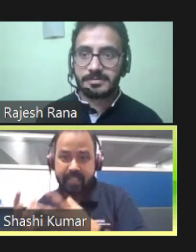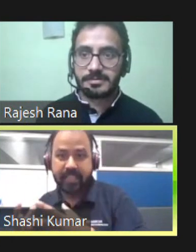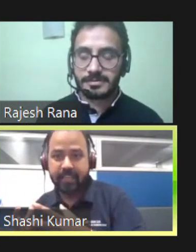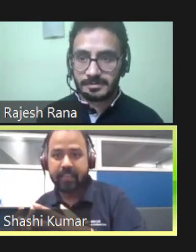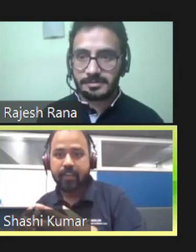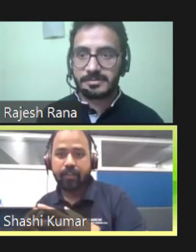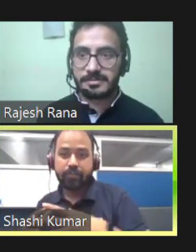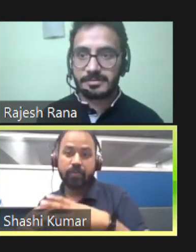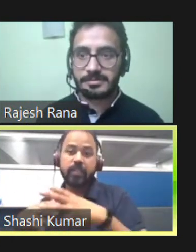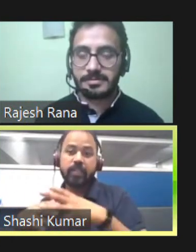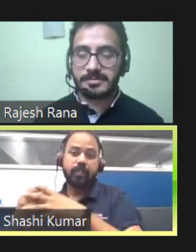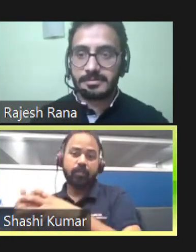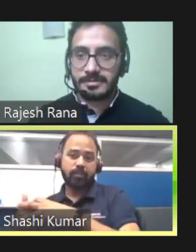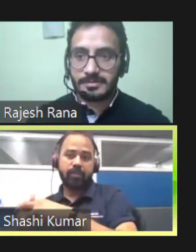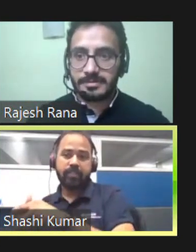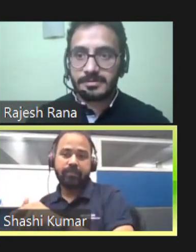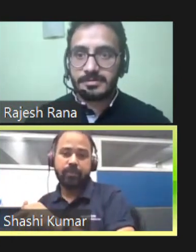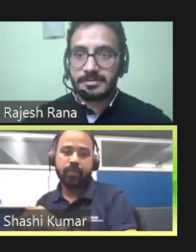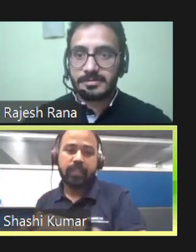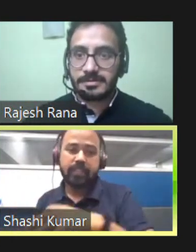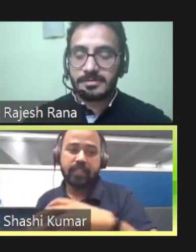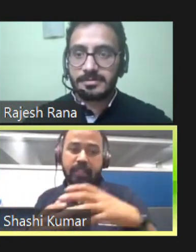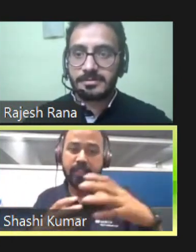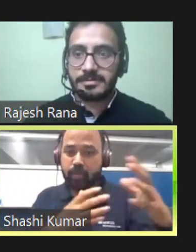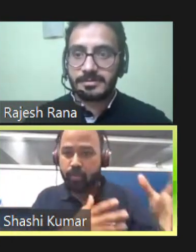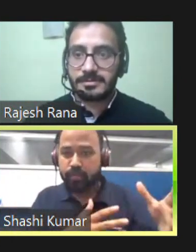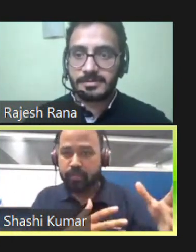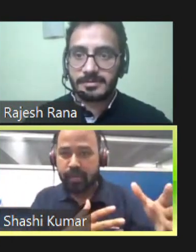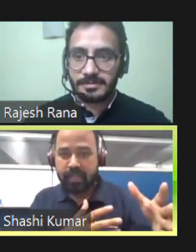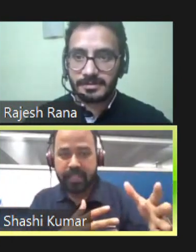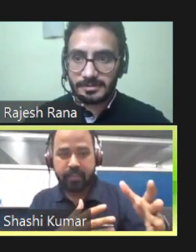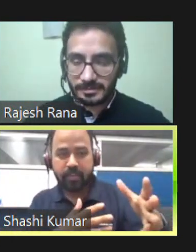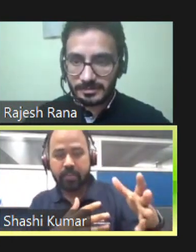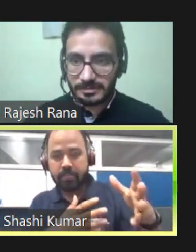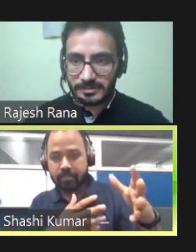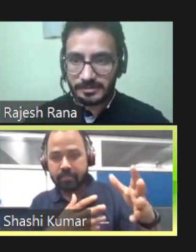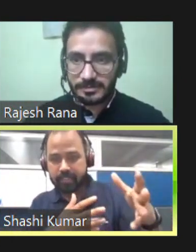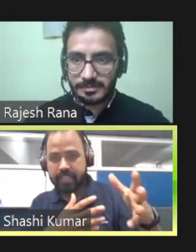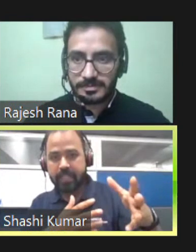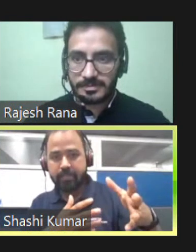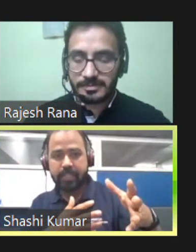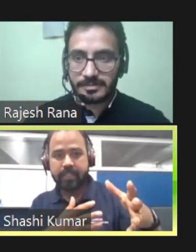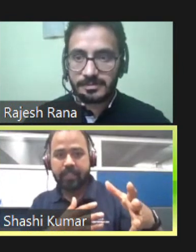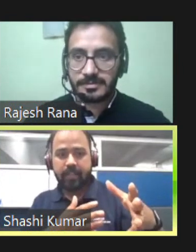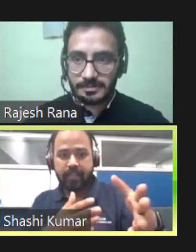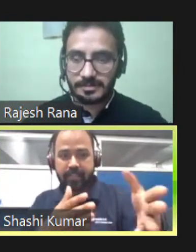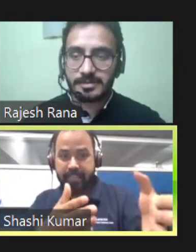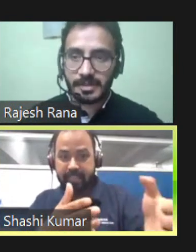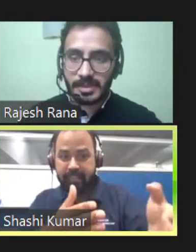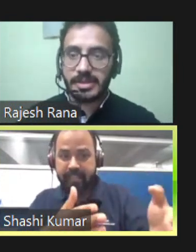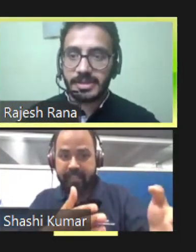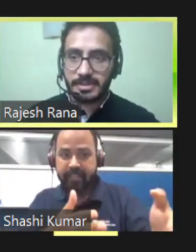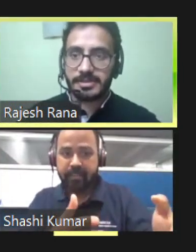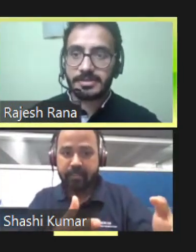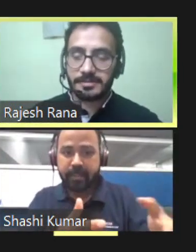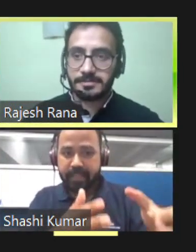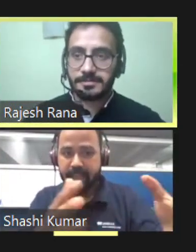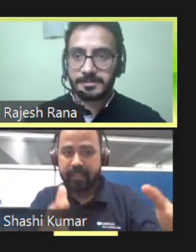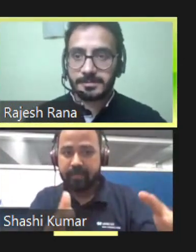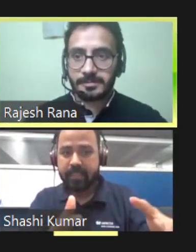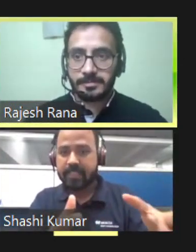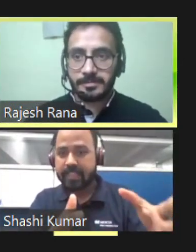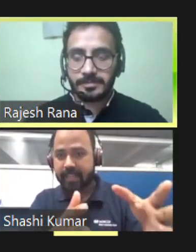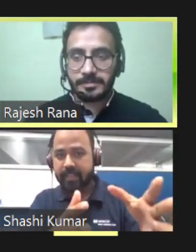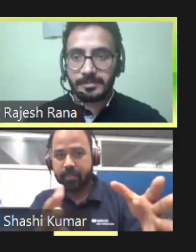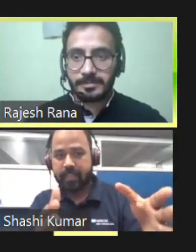लिए गए हैं फ्रॉम द इंक्लूजन पॉइंट ऑफ व्यू, जिसमें से जूम हमारा एक देखा आपने, ये एक Right. प्रैक्टिकल, एक